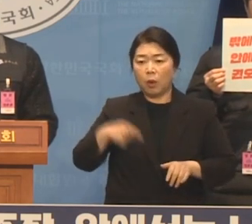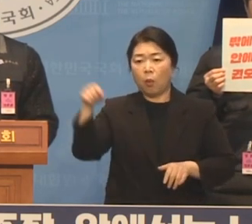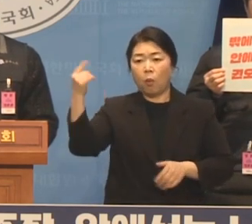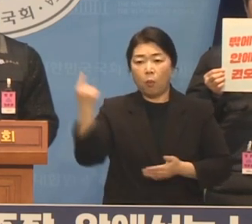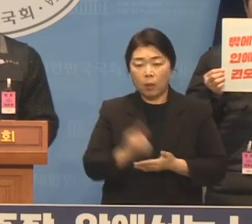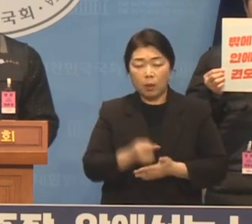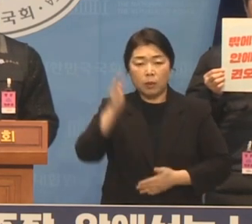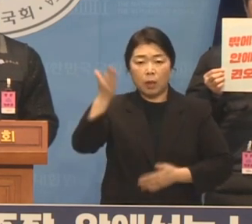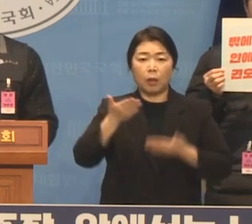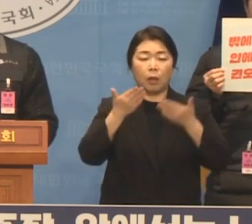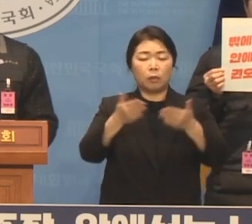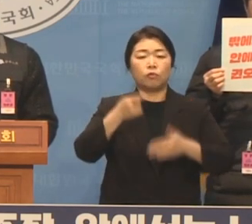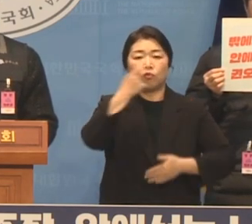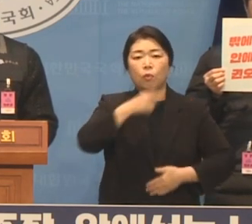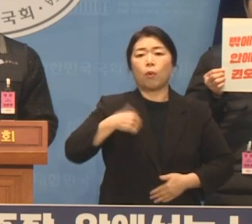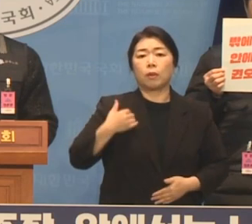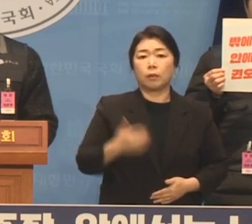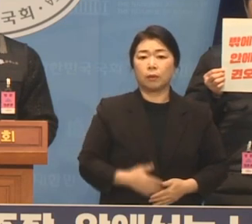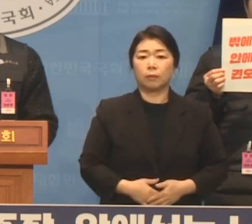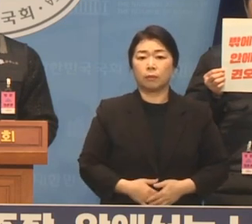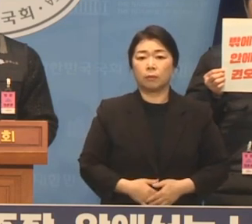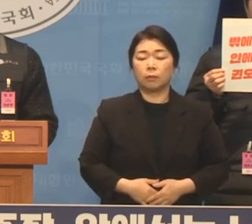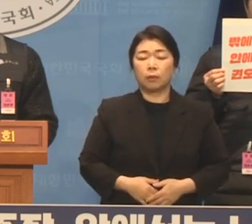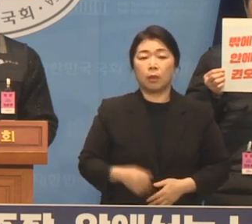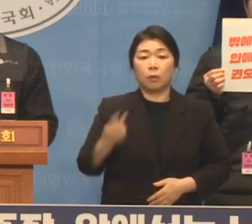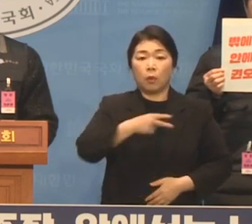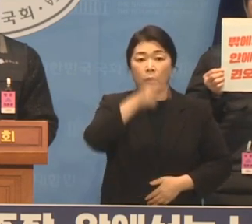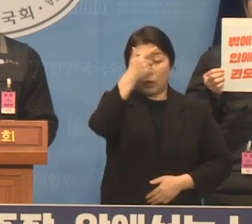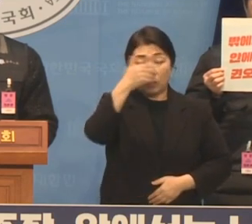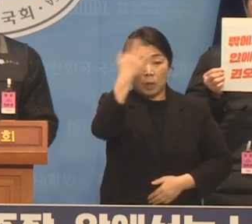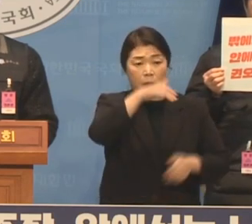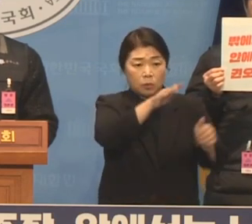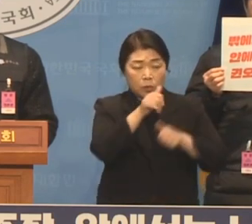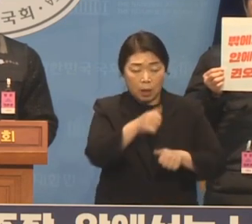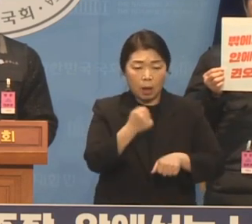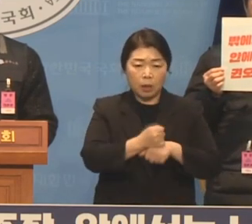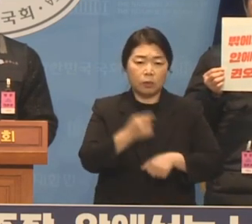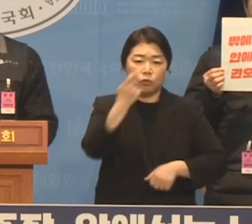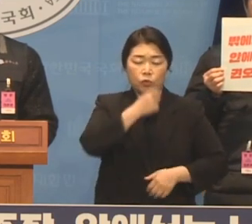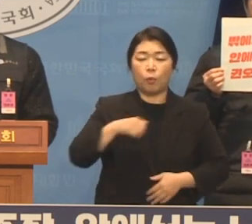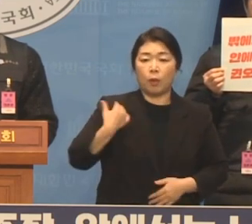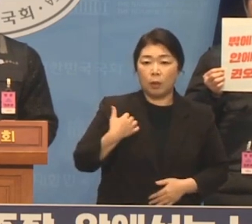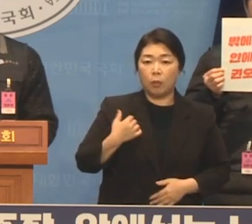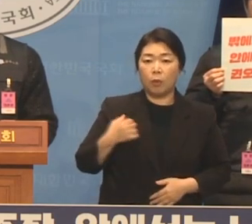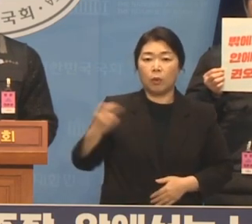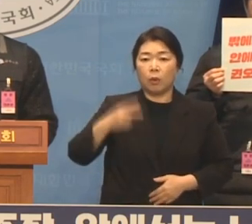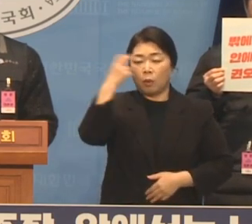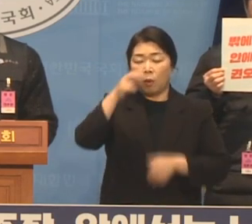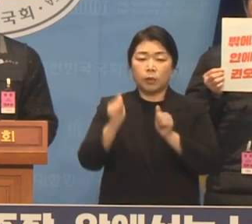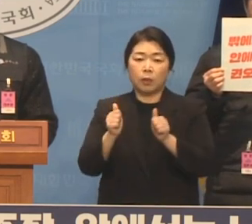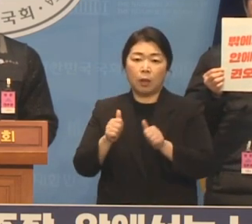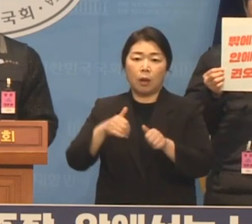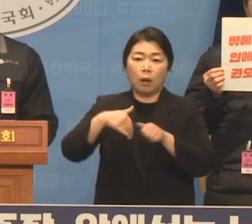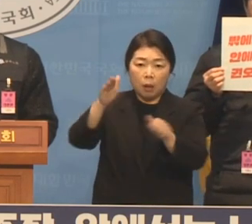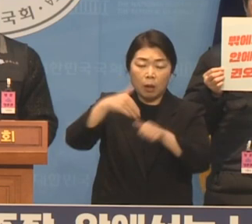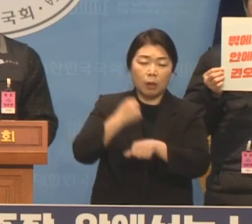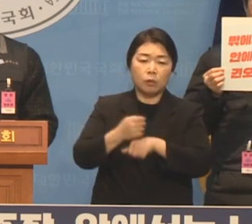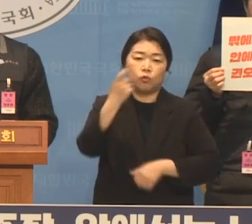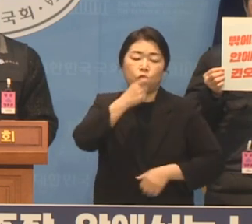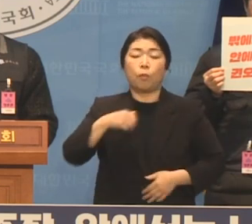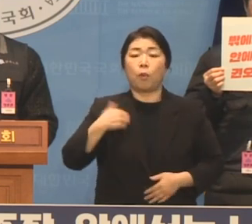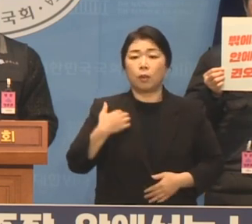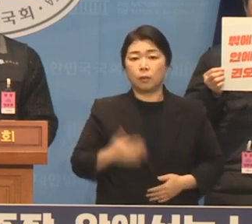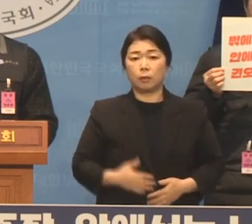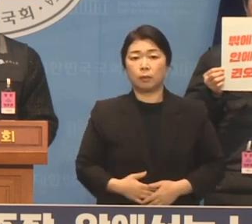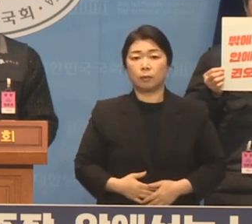몰랐습니다. 경찰 조사를 받을지도 검찰에 갈 일이 생길지도 몰랐습니다. 헌법이 보장하는